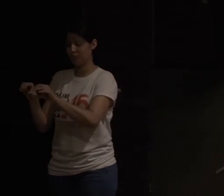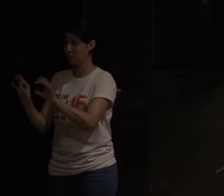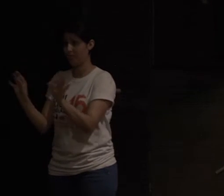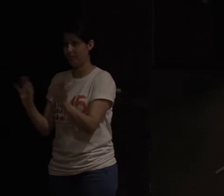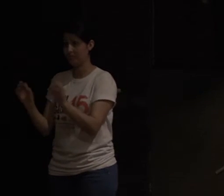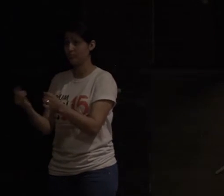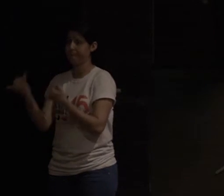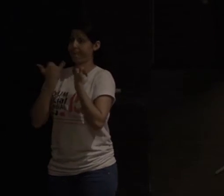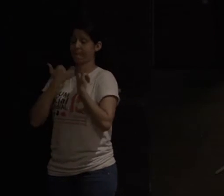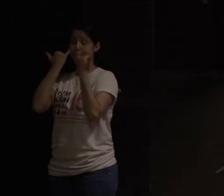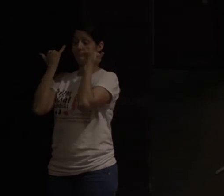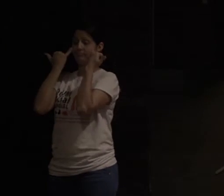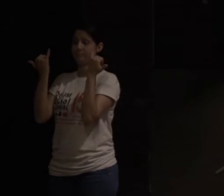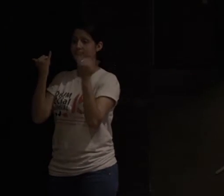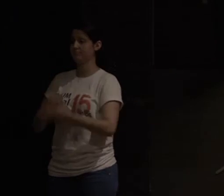sabem.